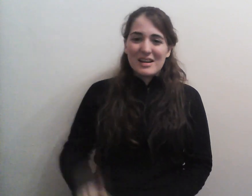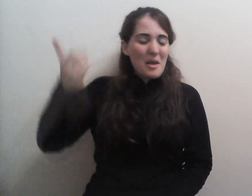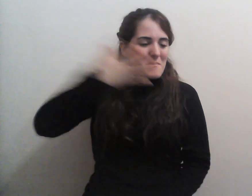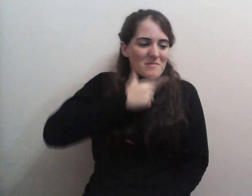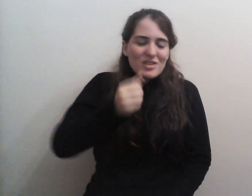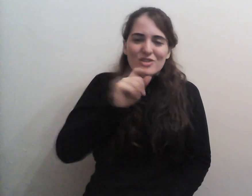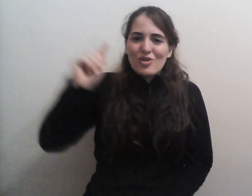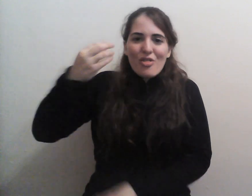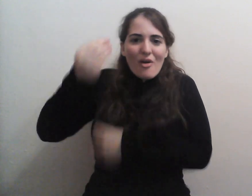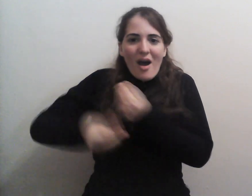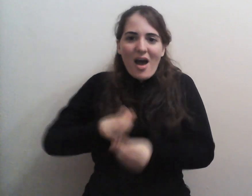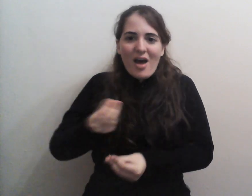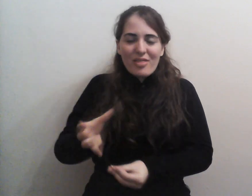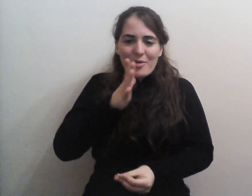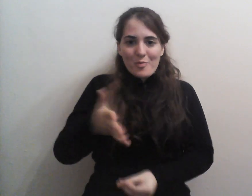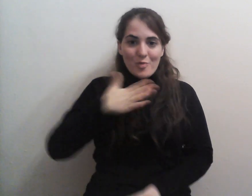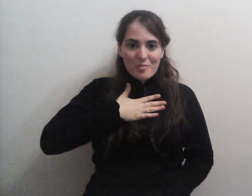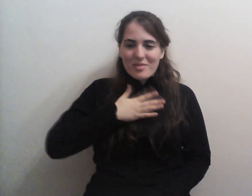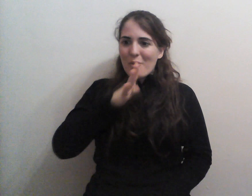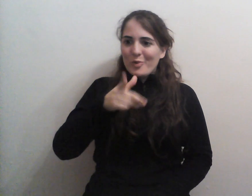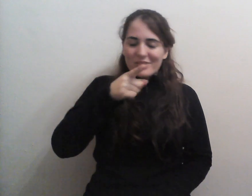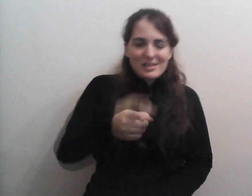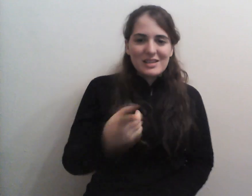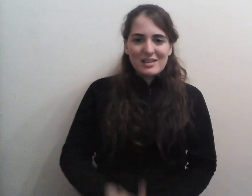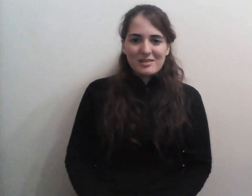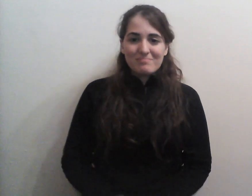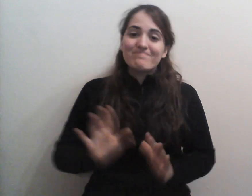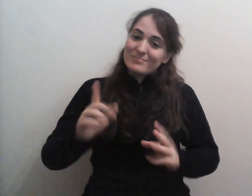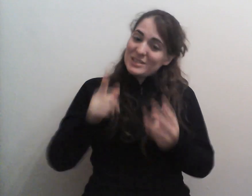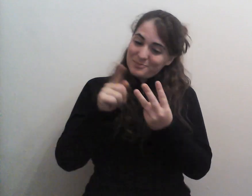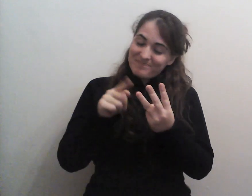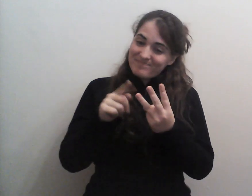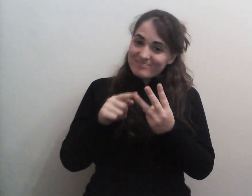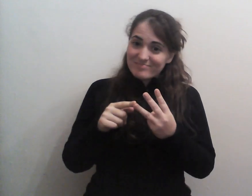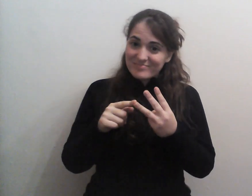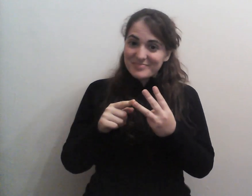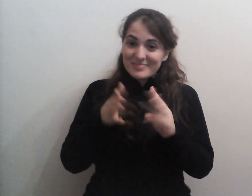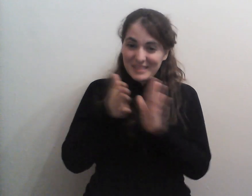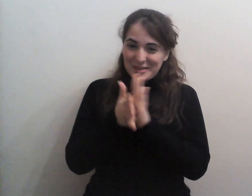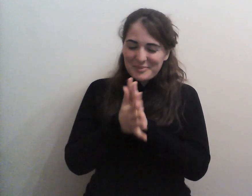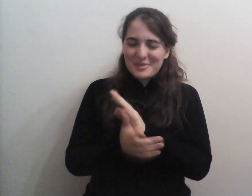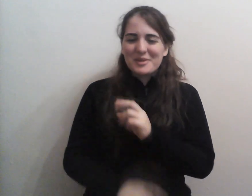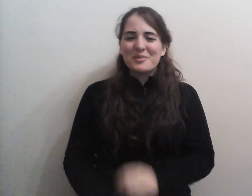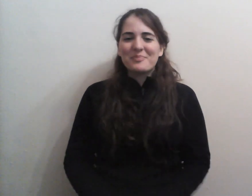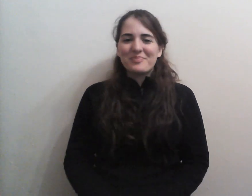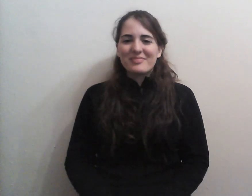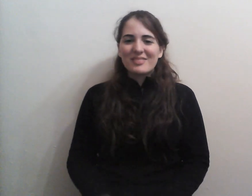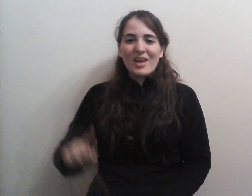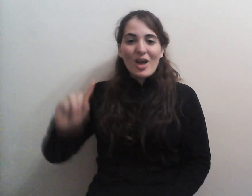nosotros sería un buen momento para alabar a Dios, pero vamos a acabar con el tercer punto. Dios nos ha hecho nacer de nuevo. Y